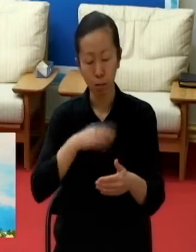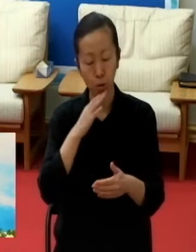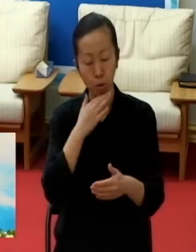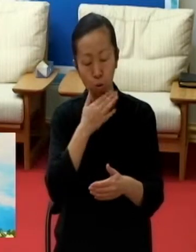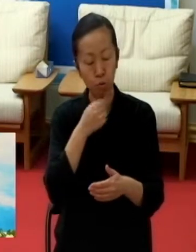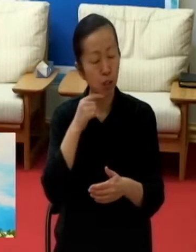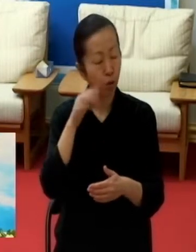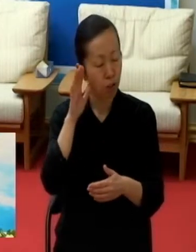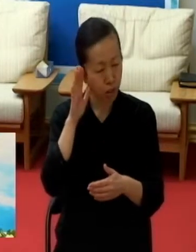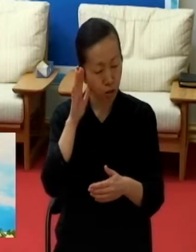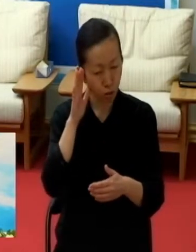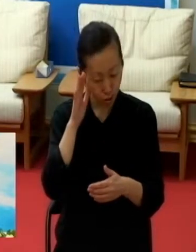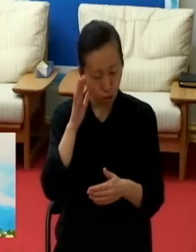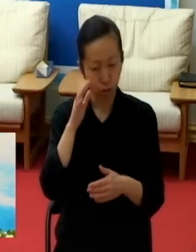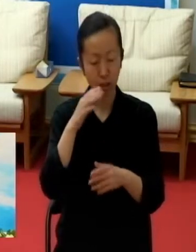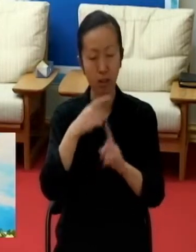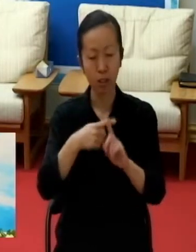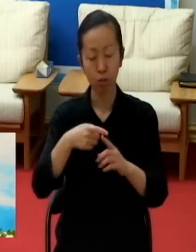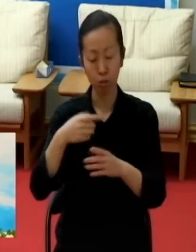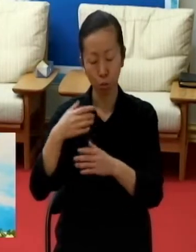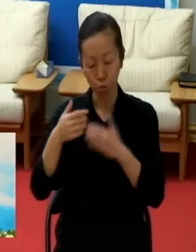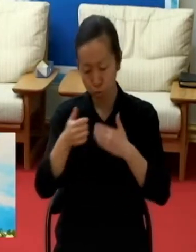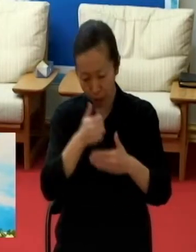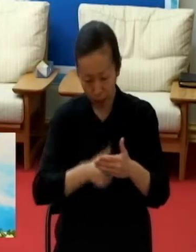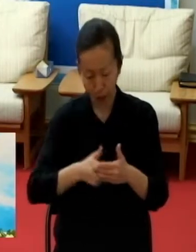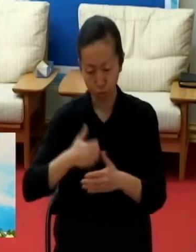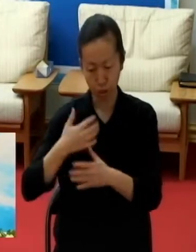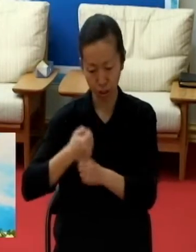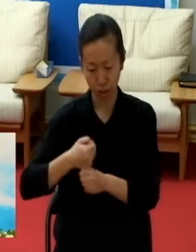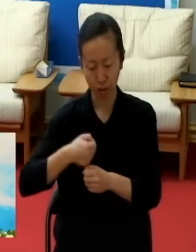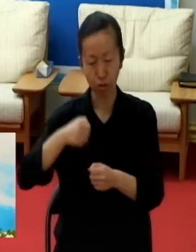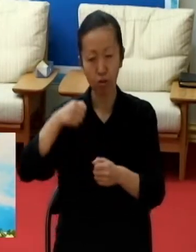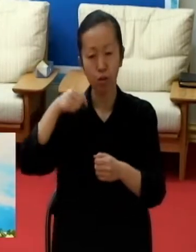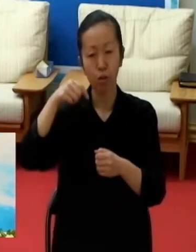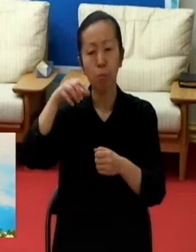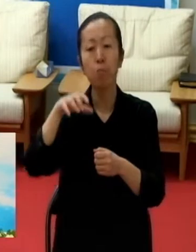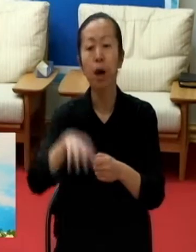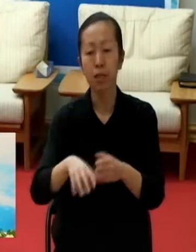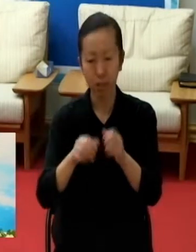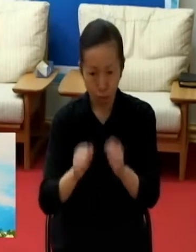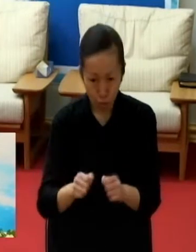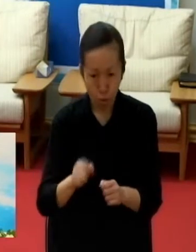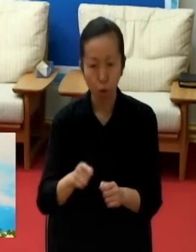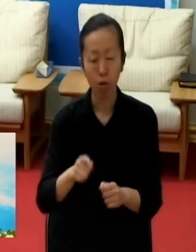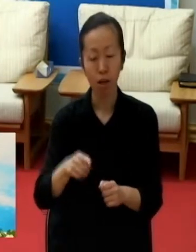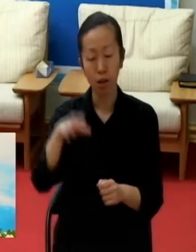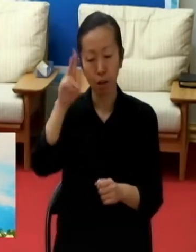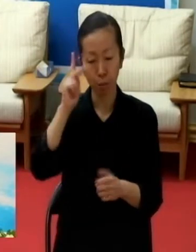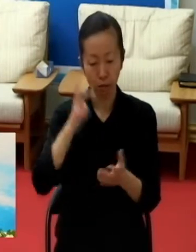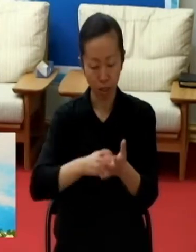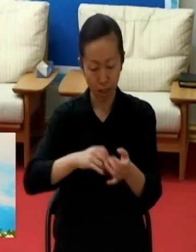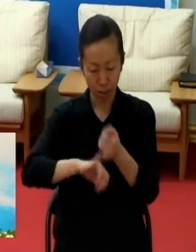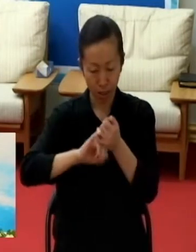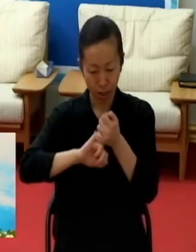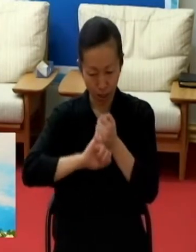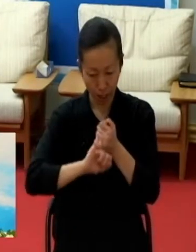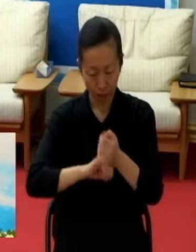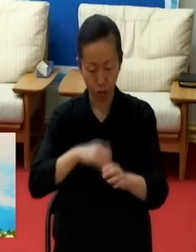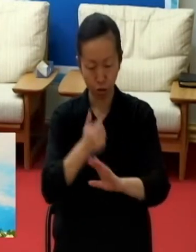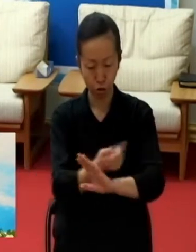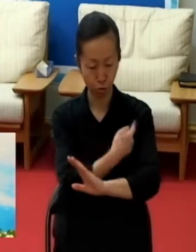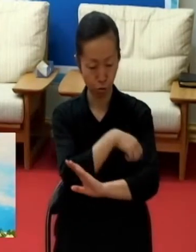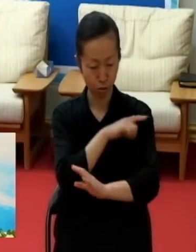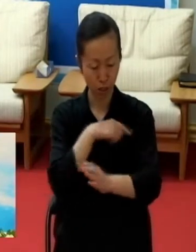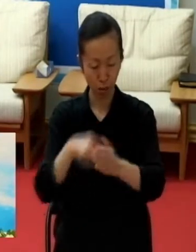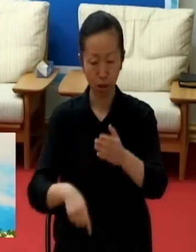れは神様の絶対主権である 여러분 예수 믿는 것 때문에 초대교회는 600만 명이 순교당했습니다. 皆さんイエスを